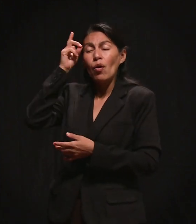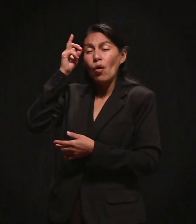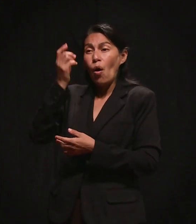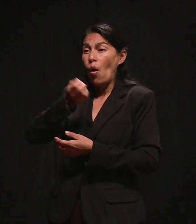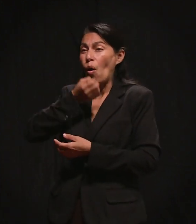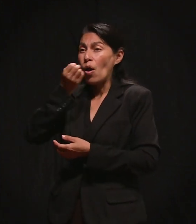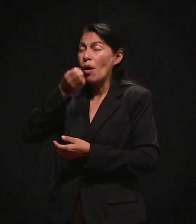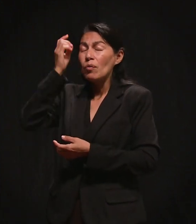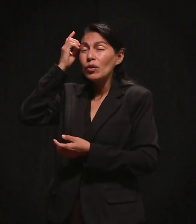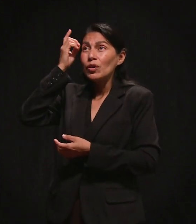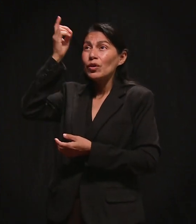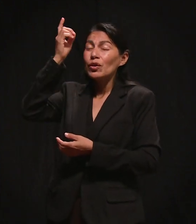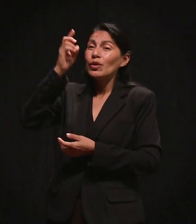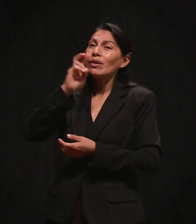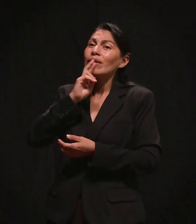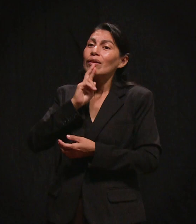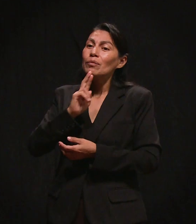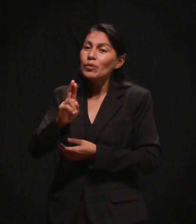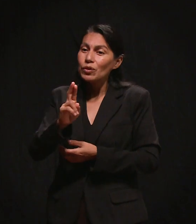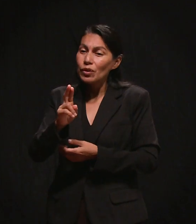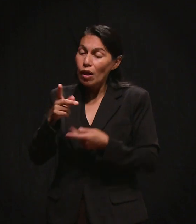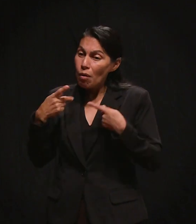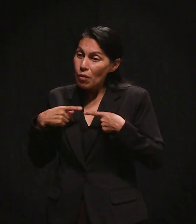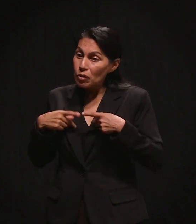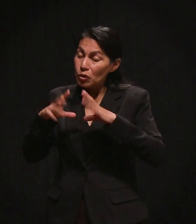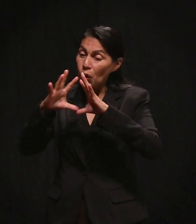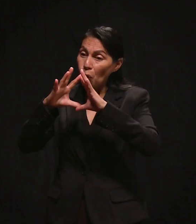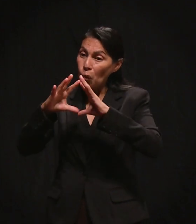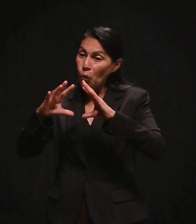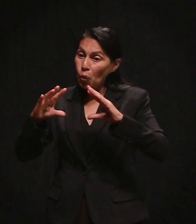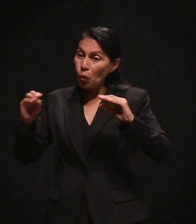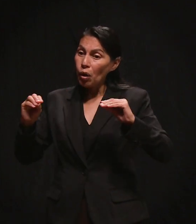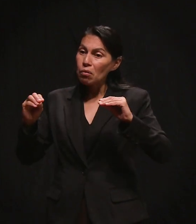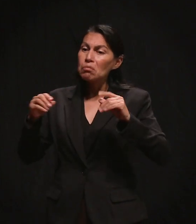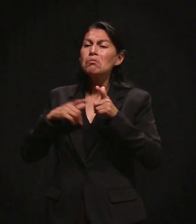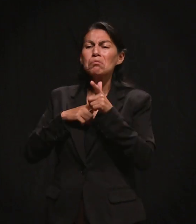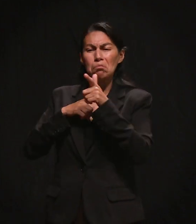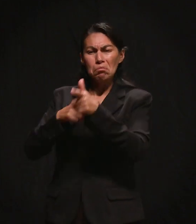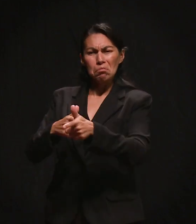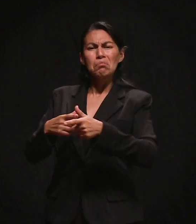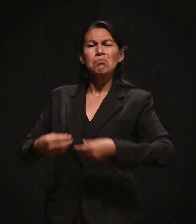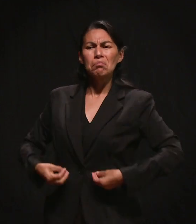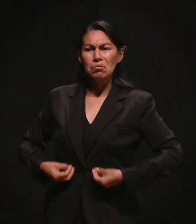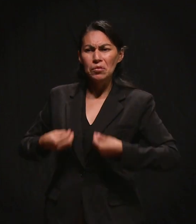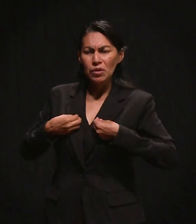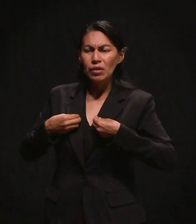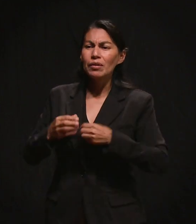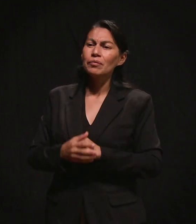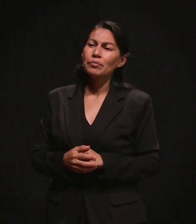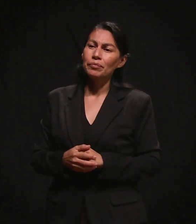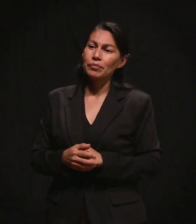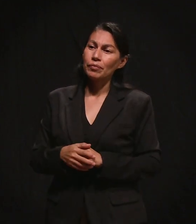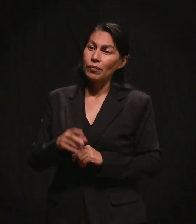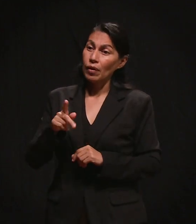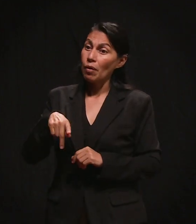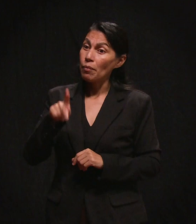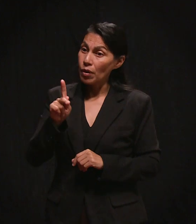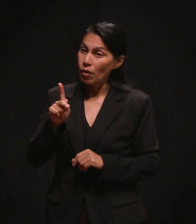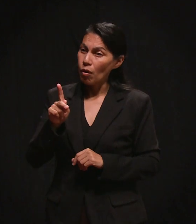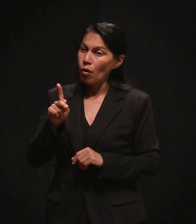ver algunas personas que se levantaron, ¿verdad?, se sanaron y pudieron seguir con su vida. Pero hay una